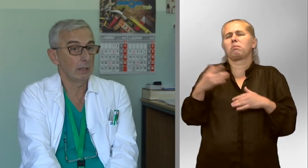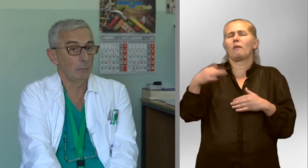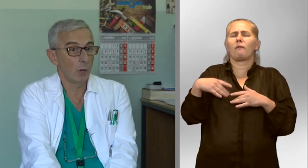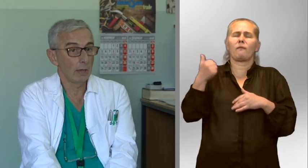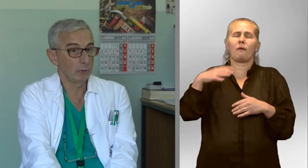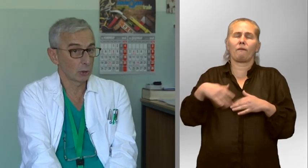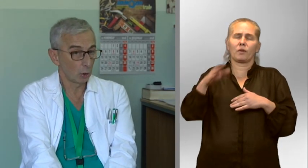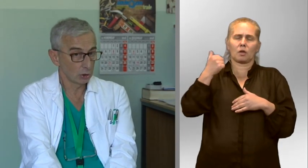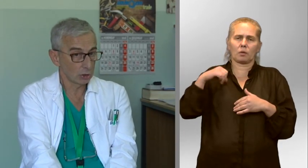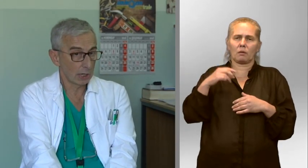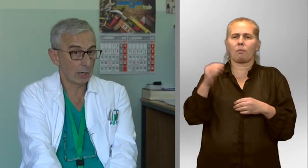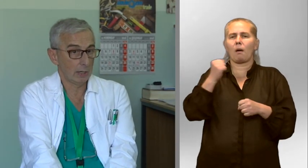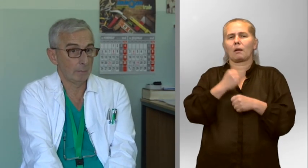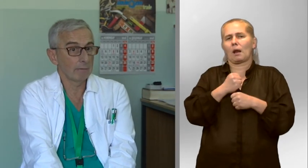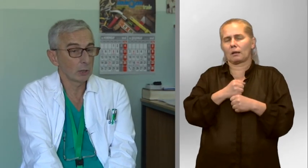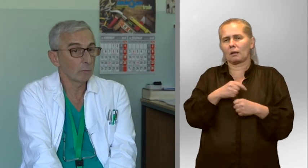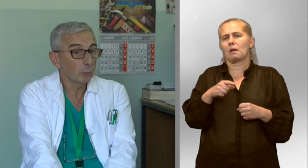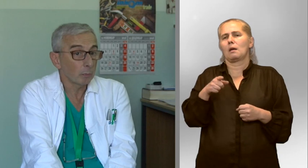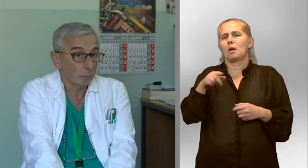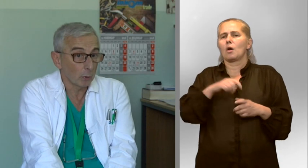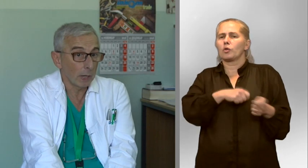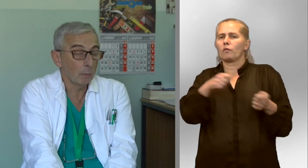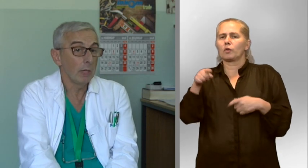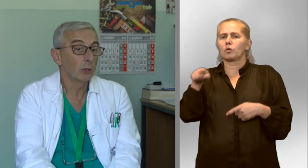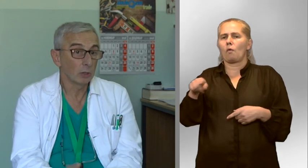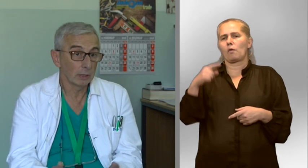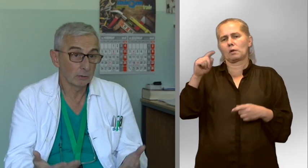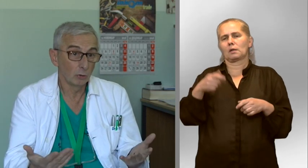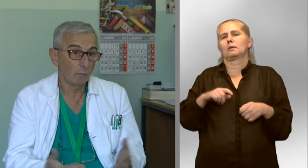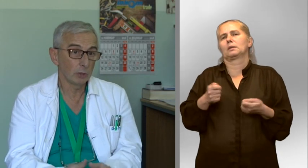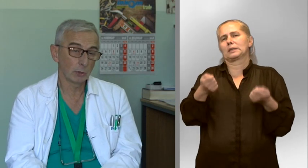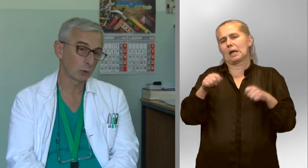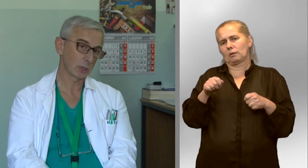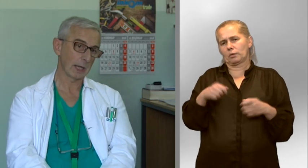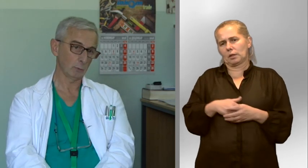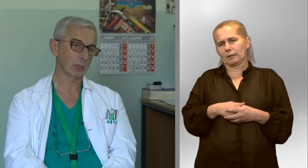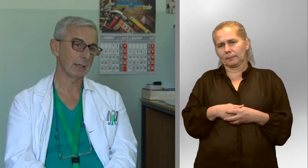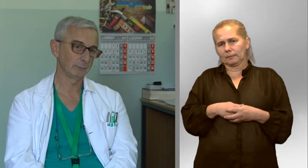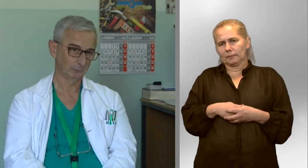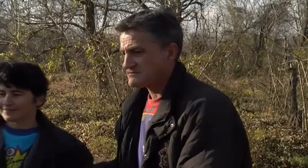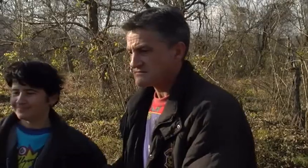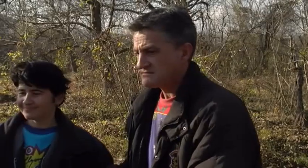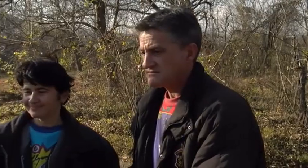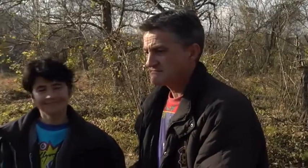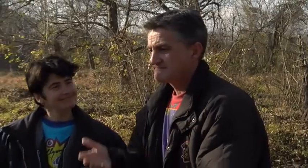i moje višegodišnje bavljenje ovom problemom dovodi me do tog zaključka.